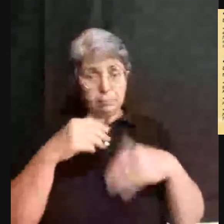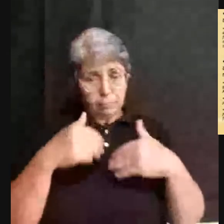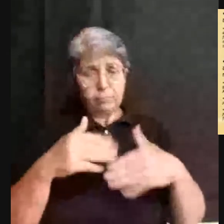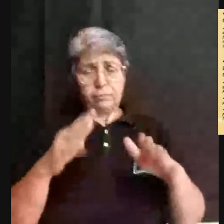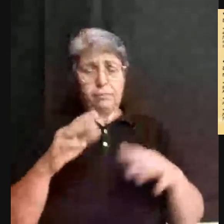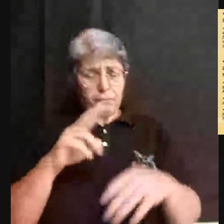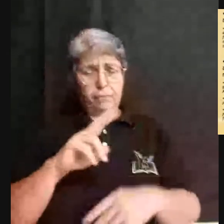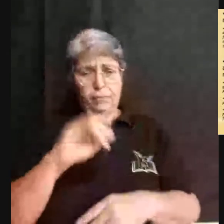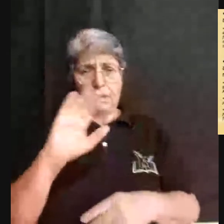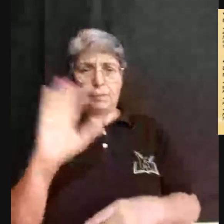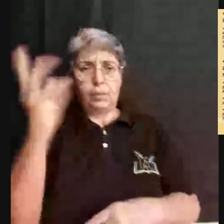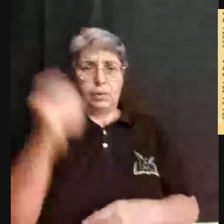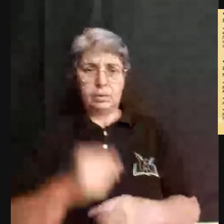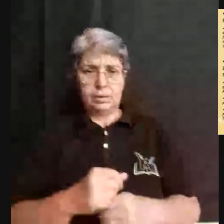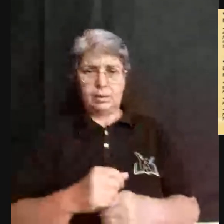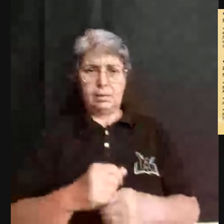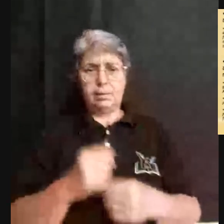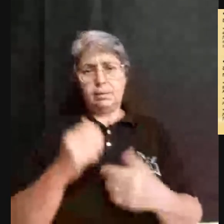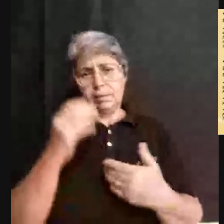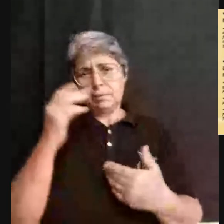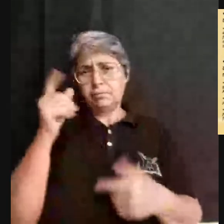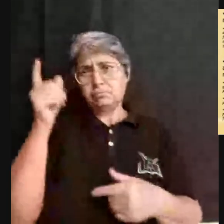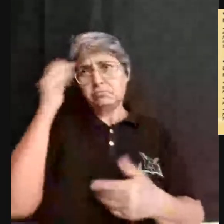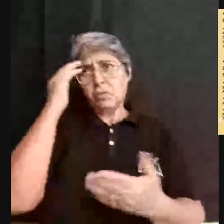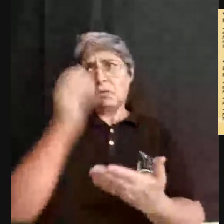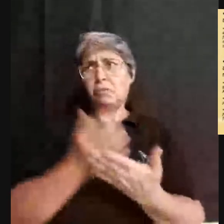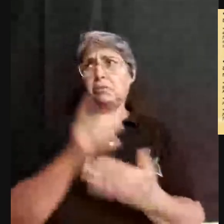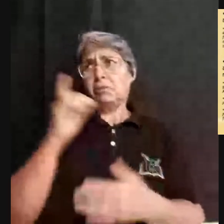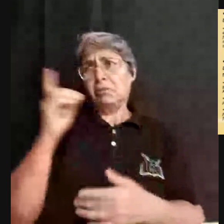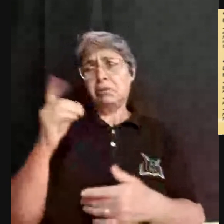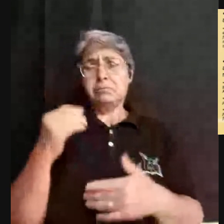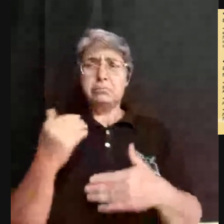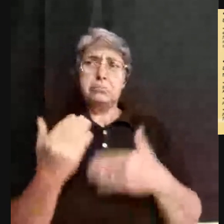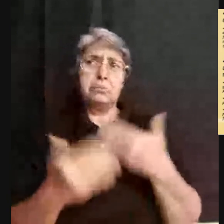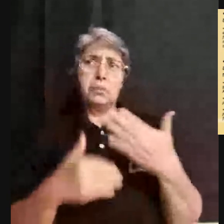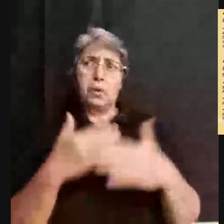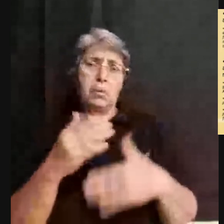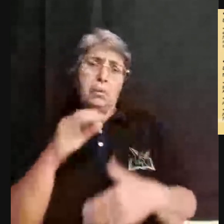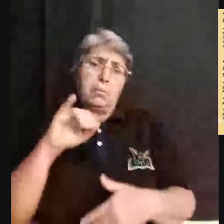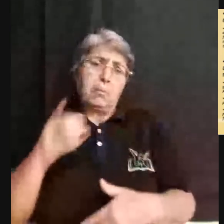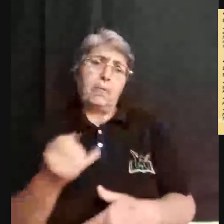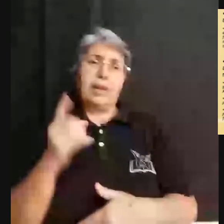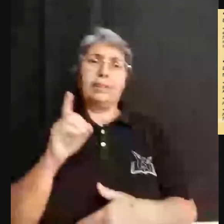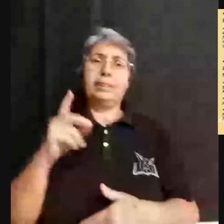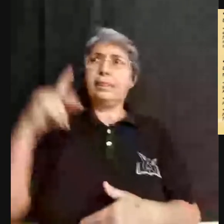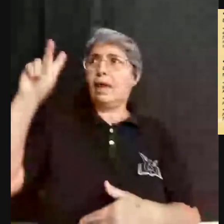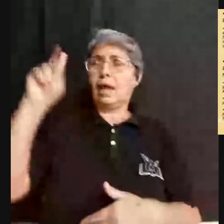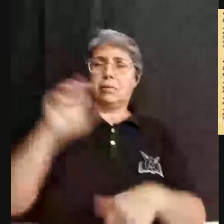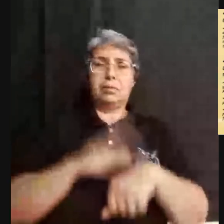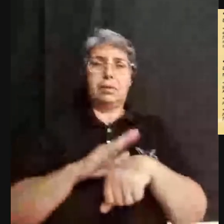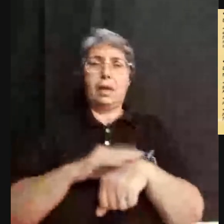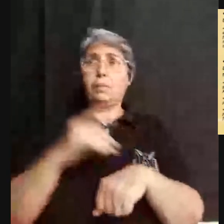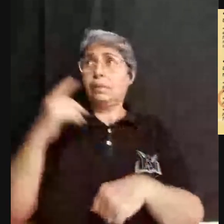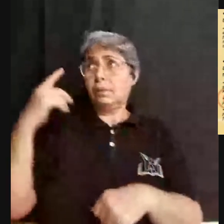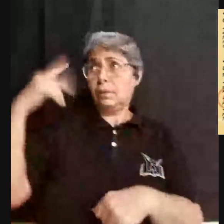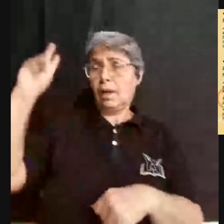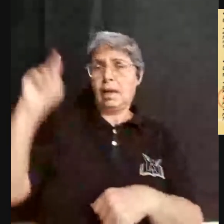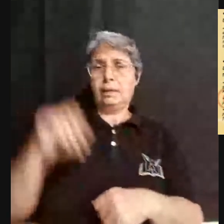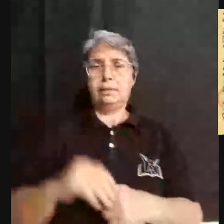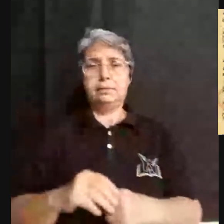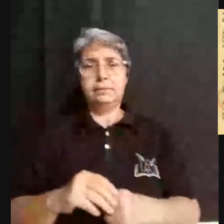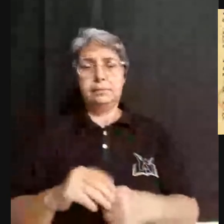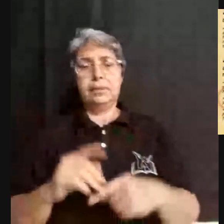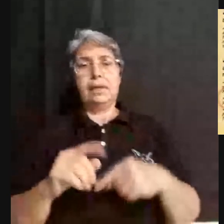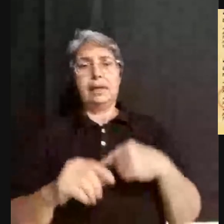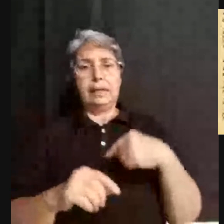quem é a obra, para quando e como melhor lhe aprouver. E em dezembro desse mesmo ano, como a